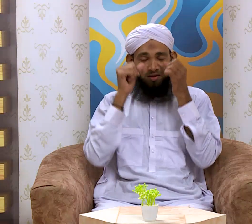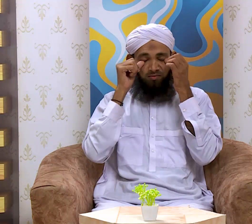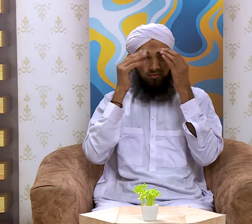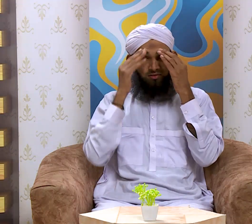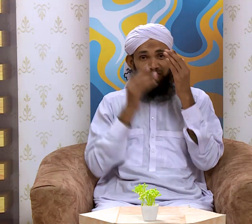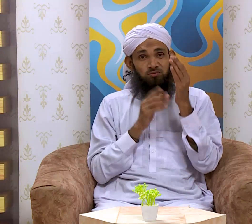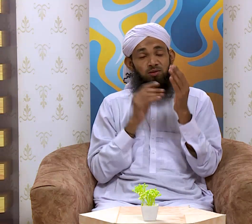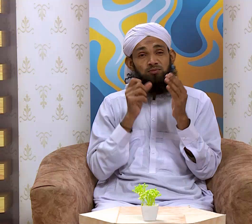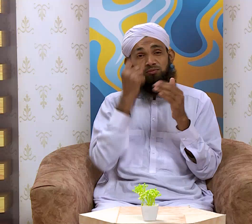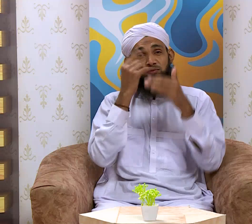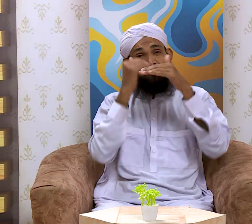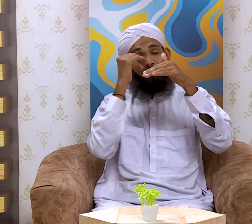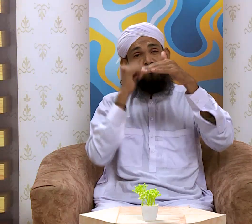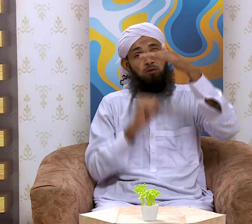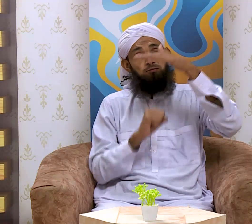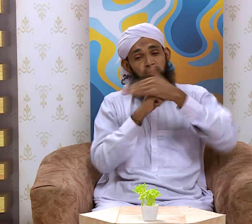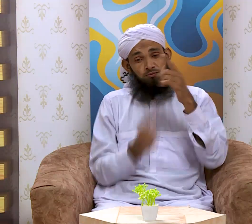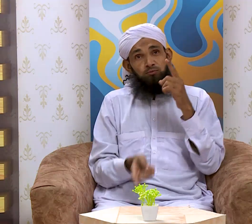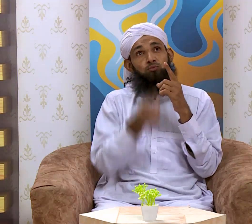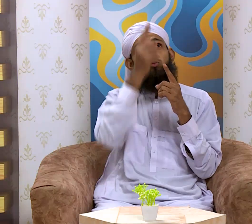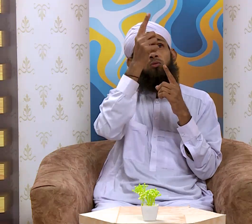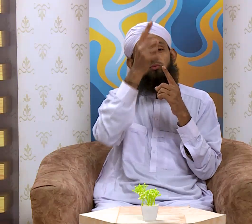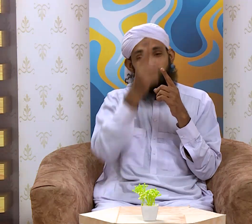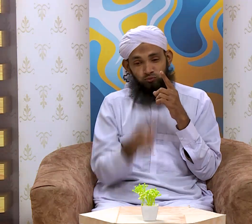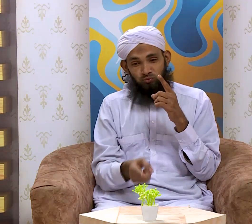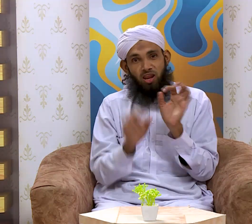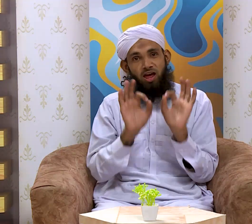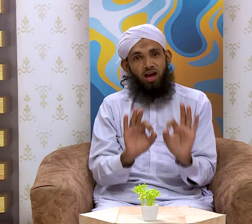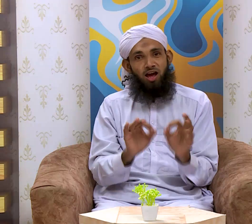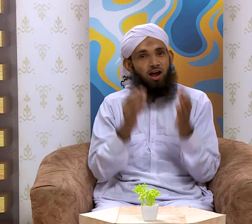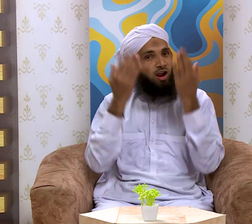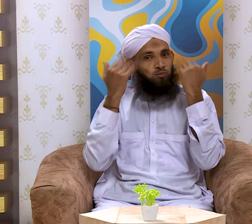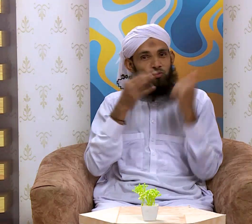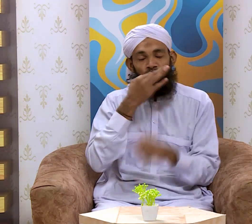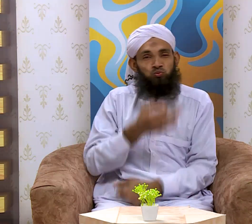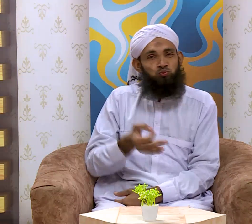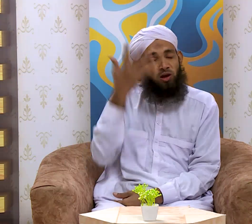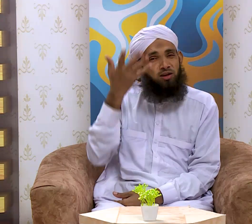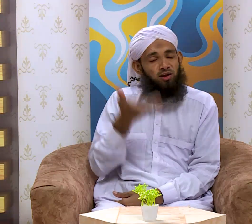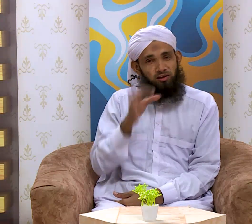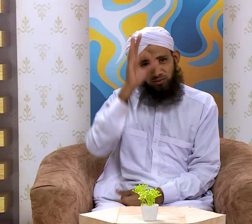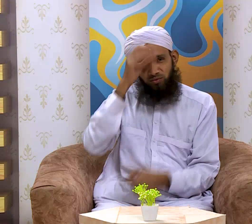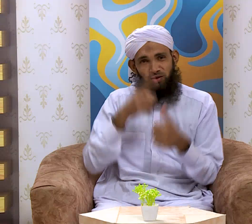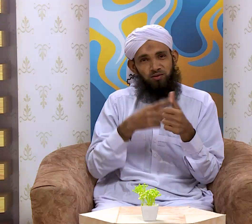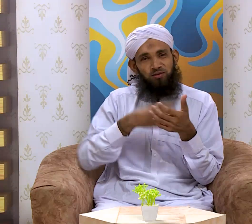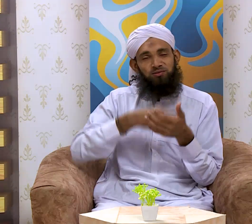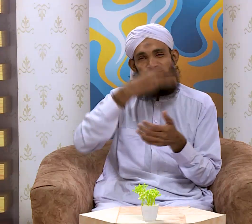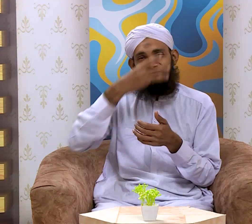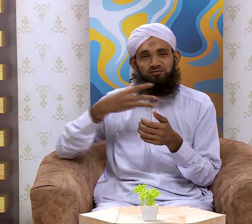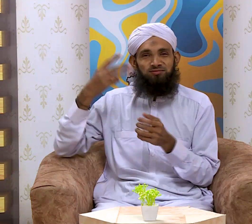کی سیر کر کے واپس مکہ مکرمہ میں تشریف لا چکے ہیں۔ سبحان اللہ۔ اعلیٰ حضرت امام محمد رضا خان رحمۃ اللہ تعالی علیہ